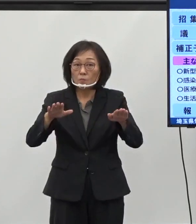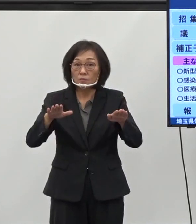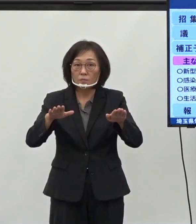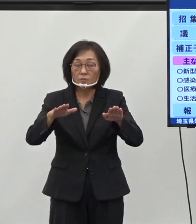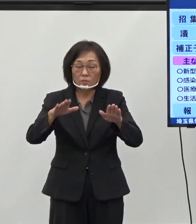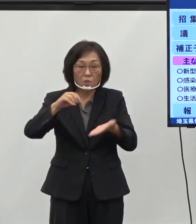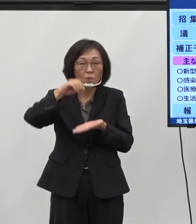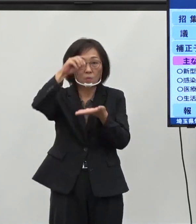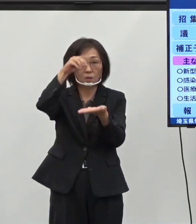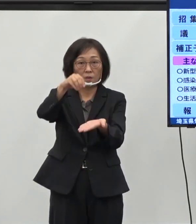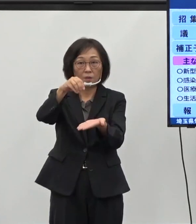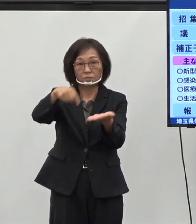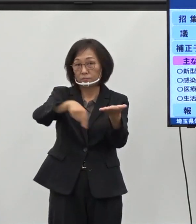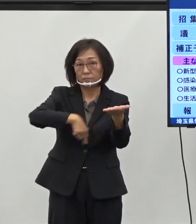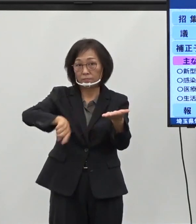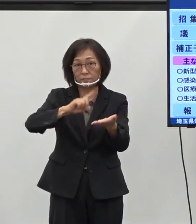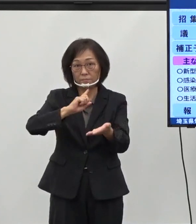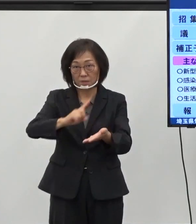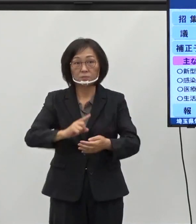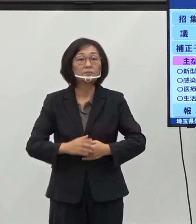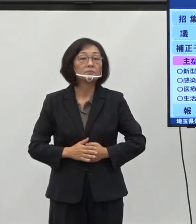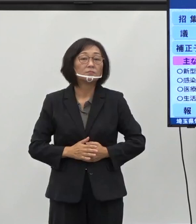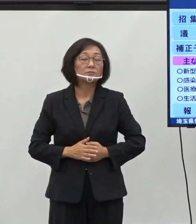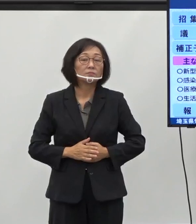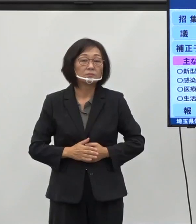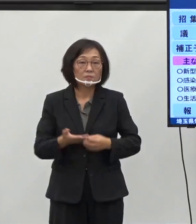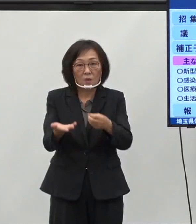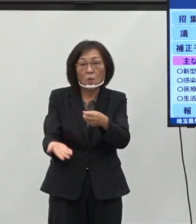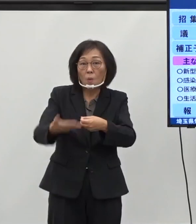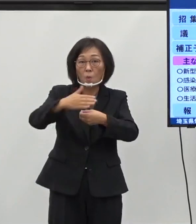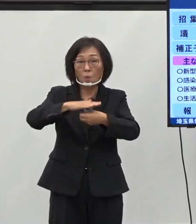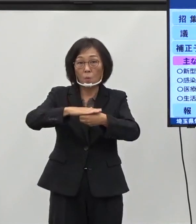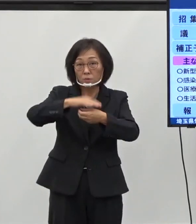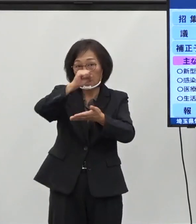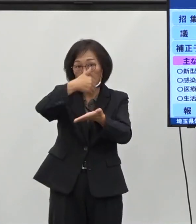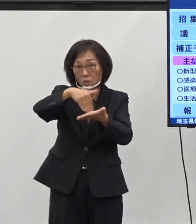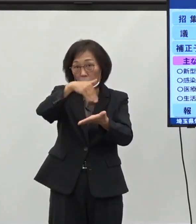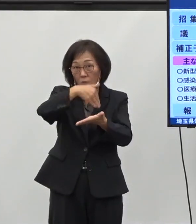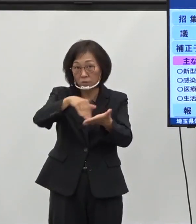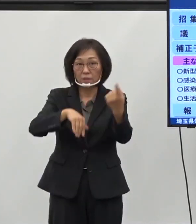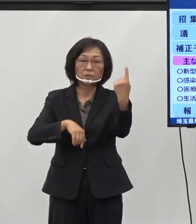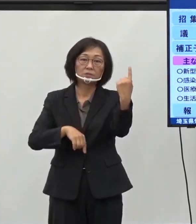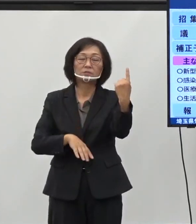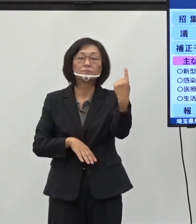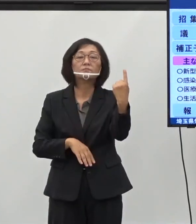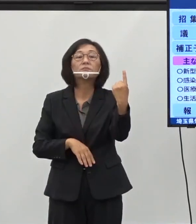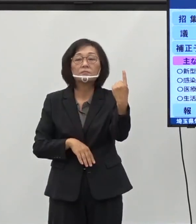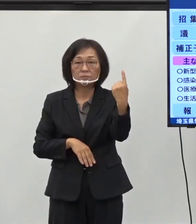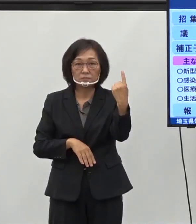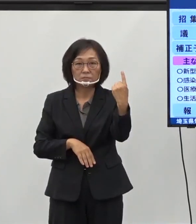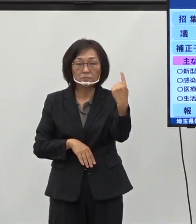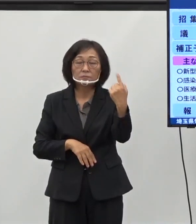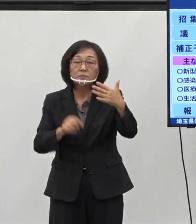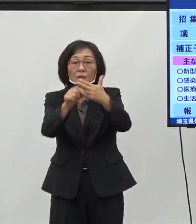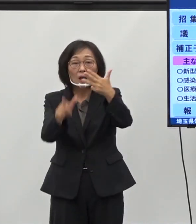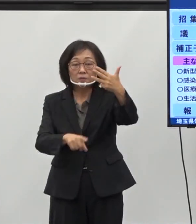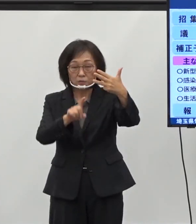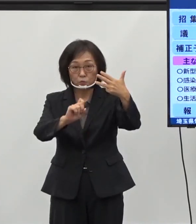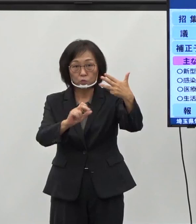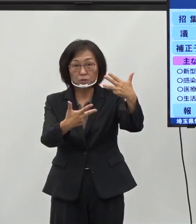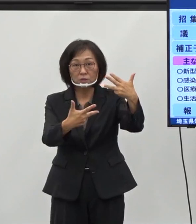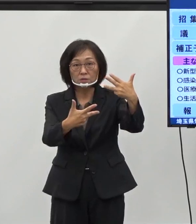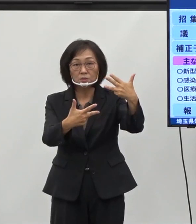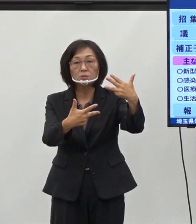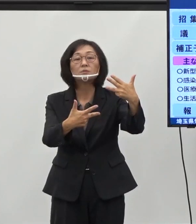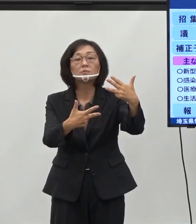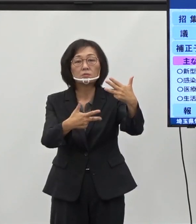についてでありますが、補正予算の1件となります。8月17日に